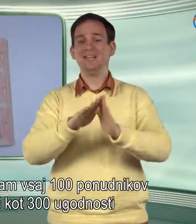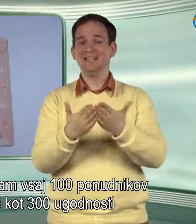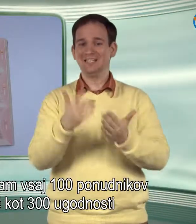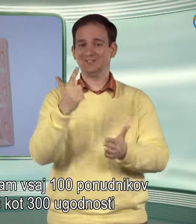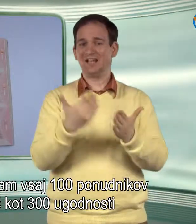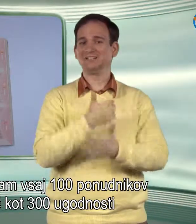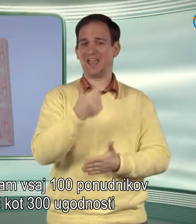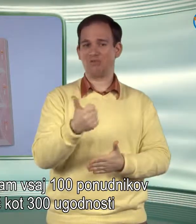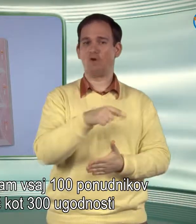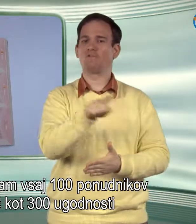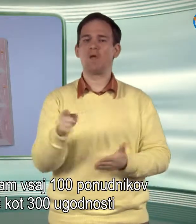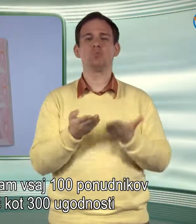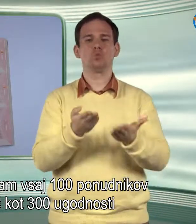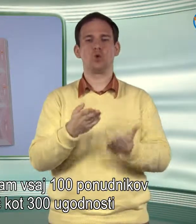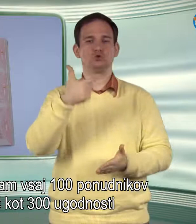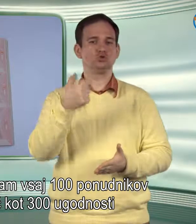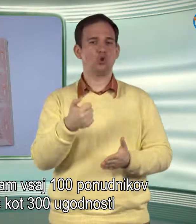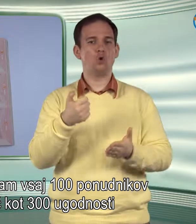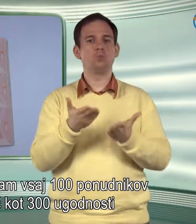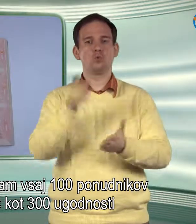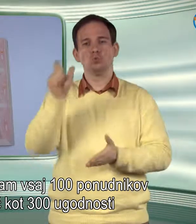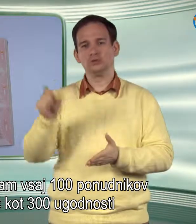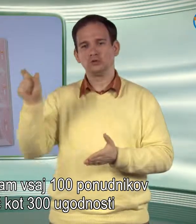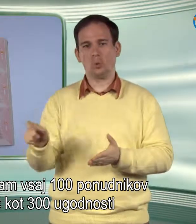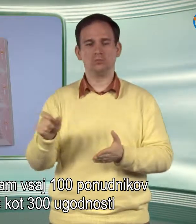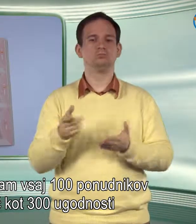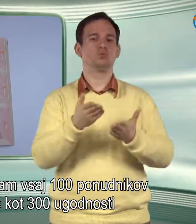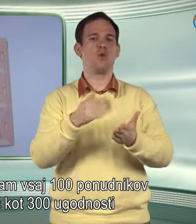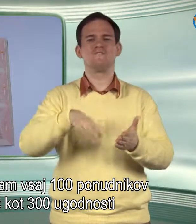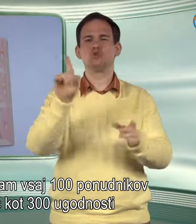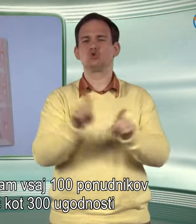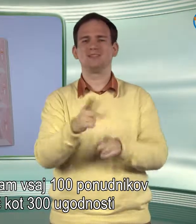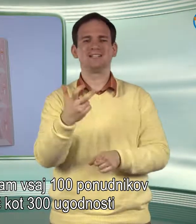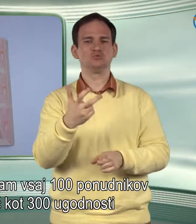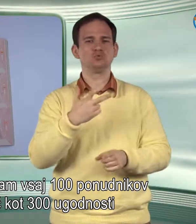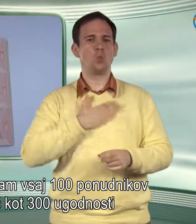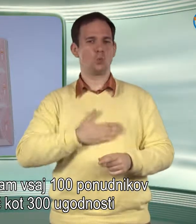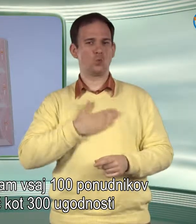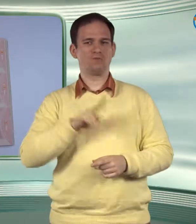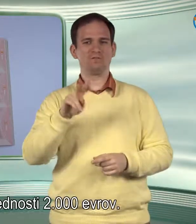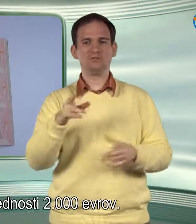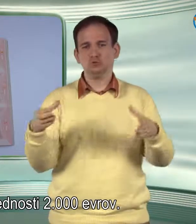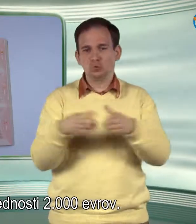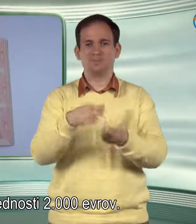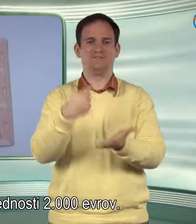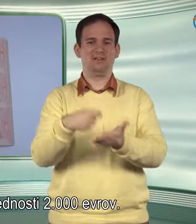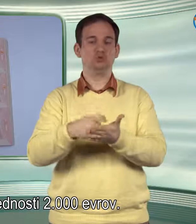2 za 1 vam vsaj 100 ponudnikov ponuja več kot 300 ugodnosti v skupni vrednosti 2000